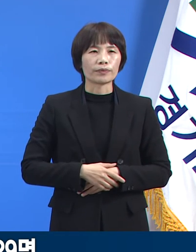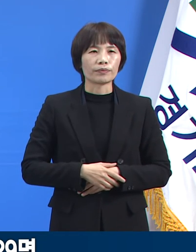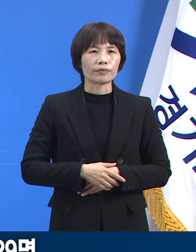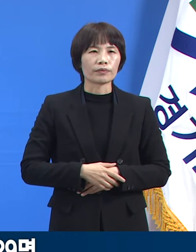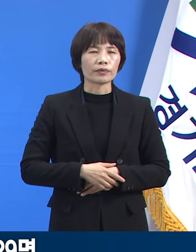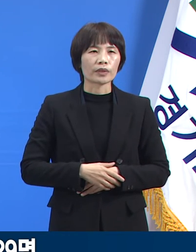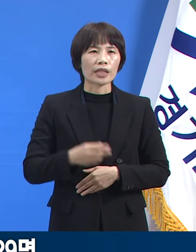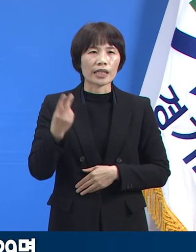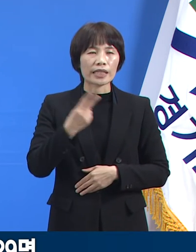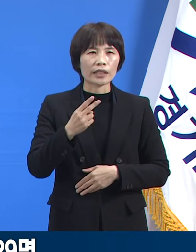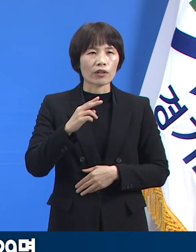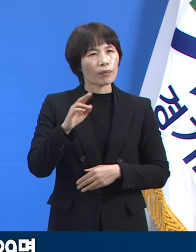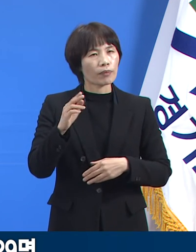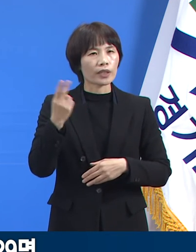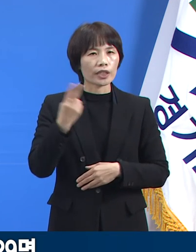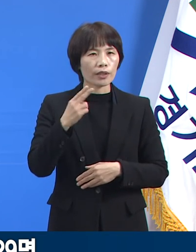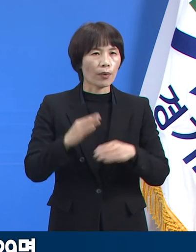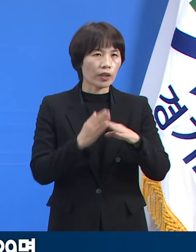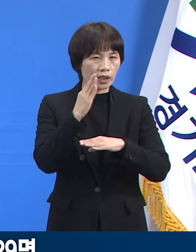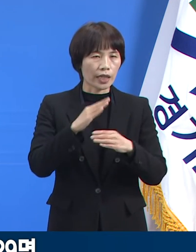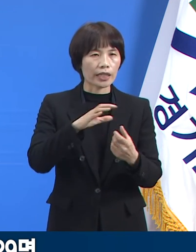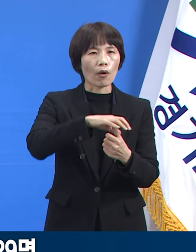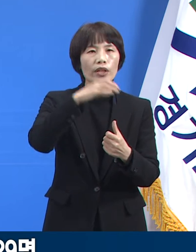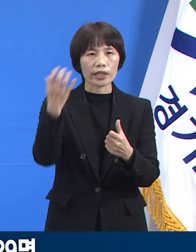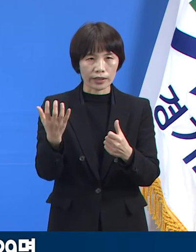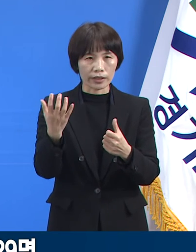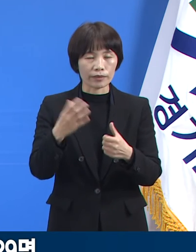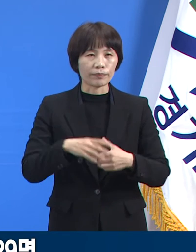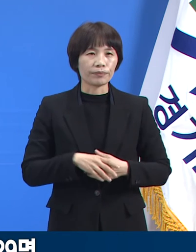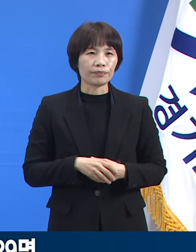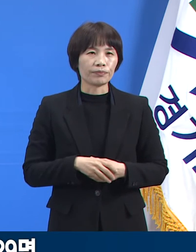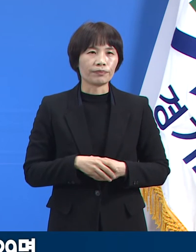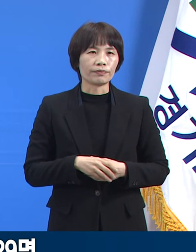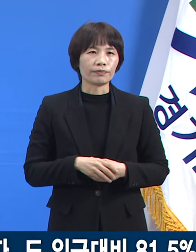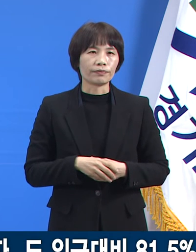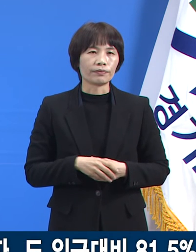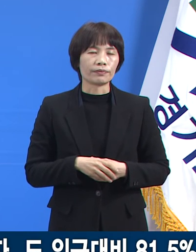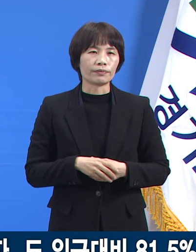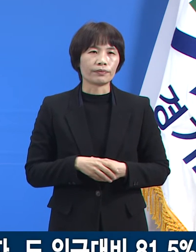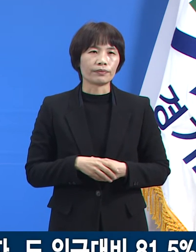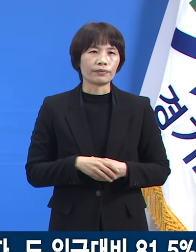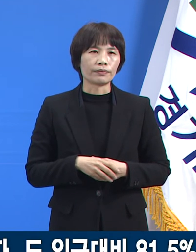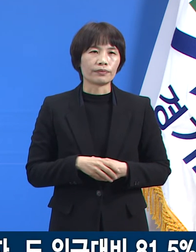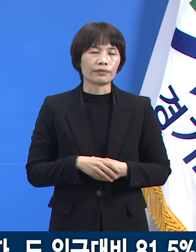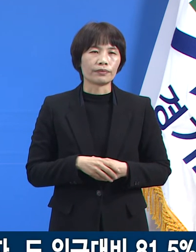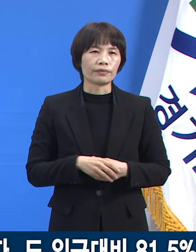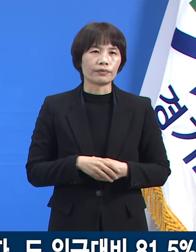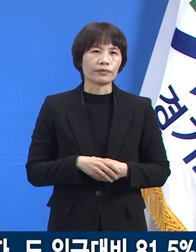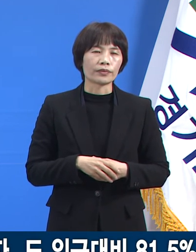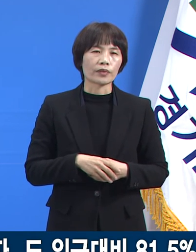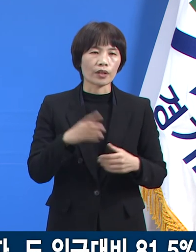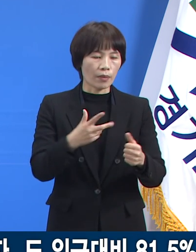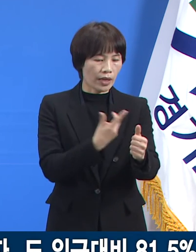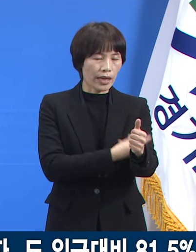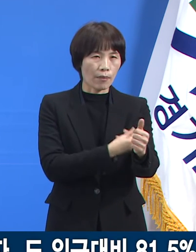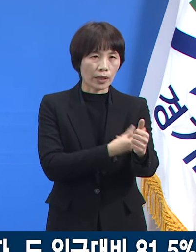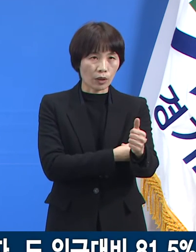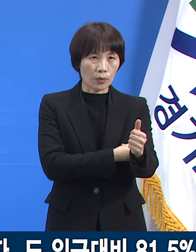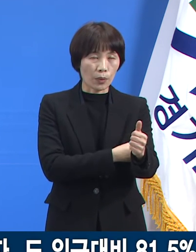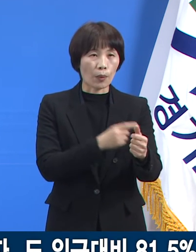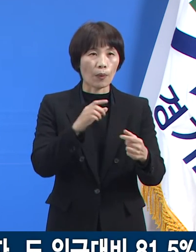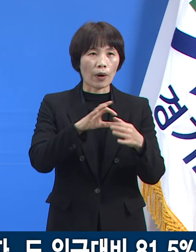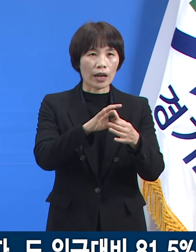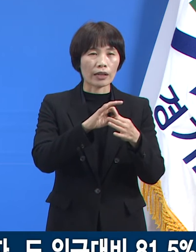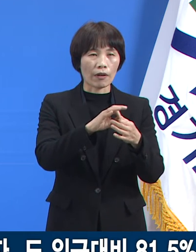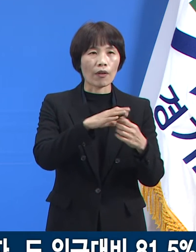2,483명은 격리 해제되었습니다. 다음은 경기도 코로나19 예방접종 현황입니다. 12월 7일 0시 기준 경기도민